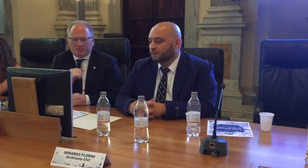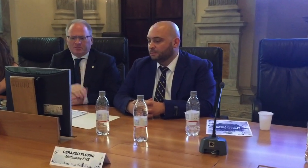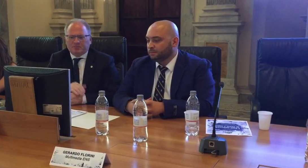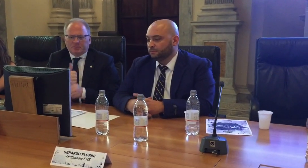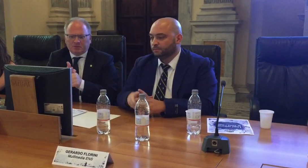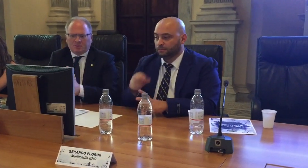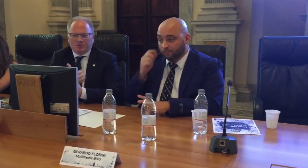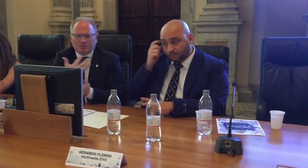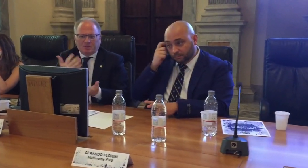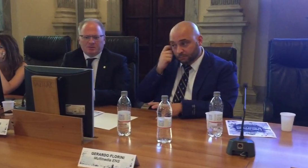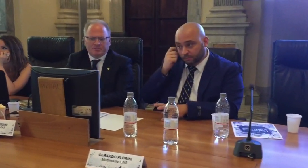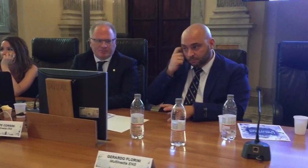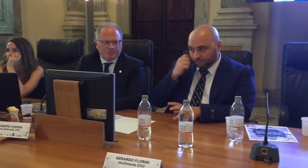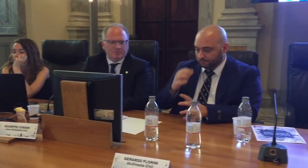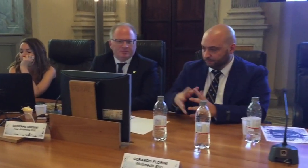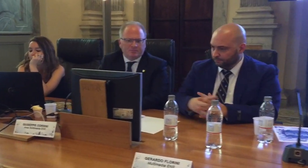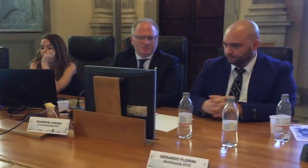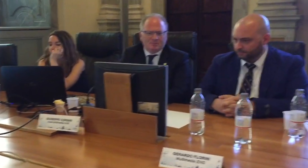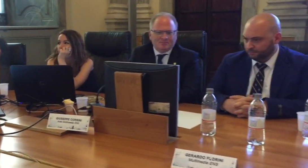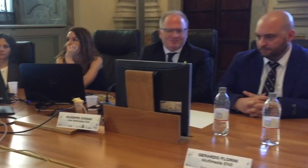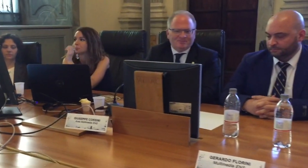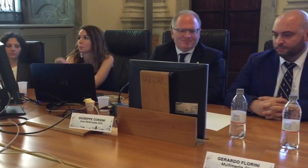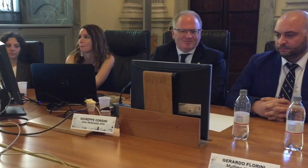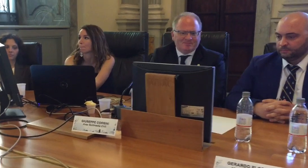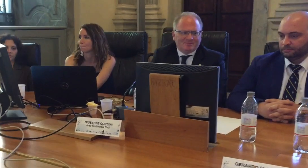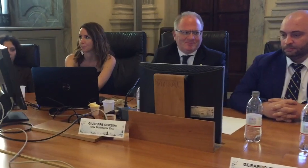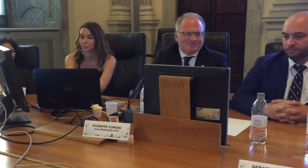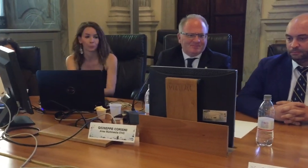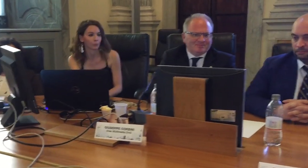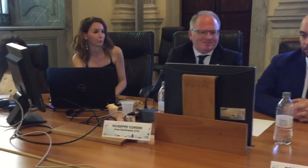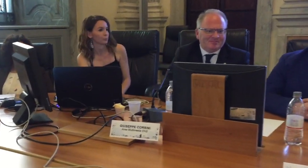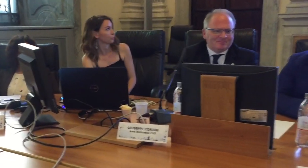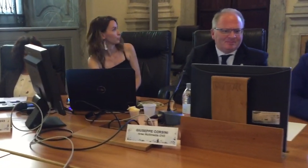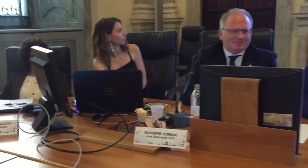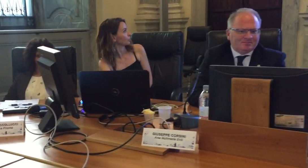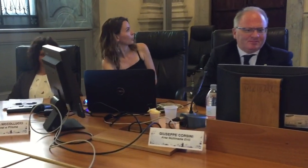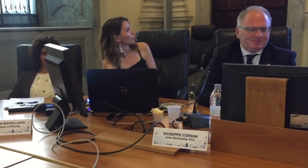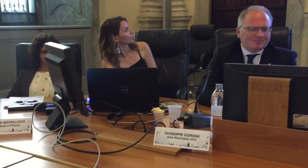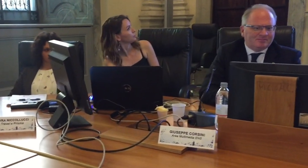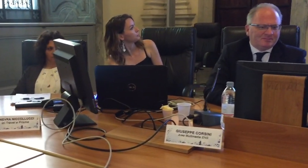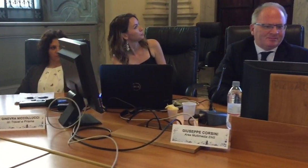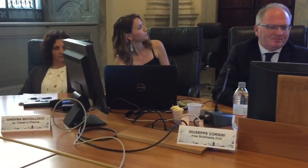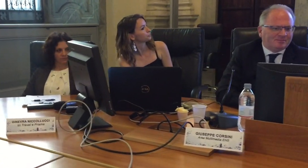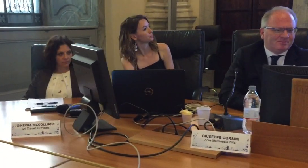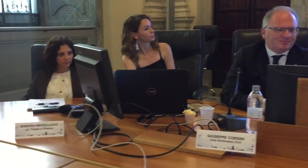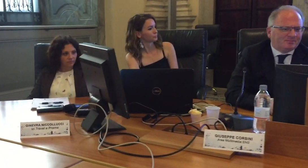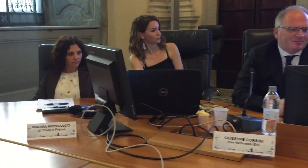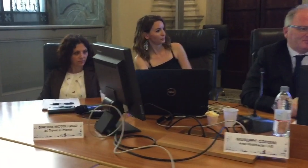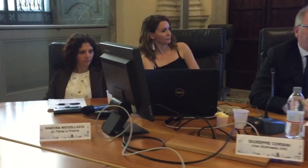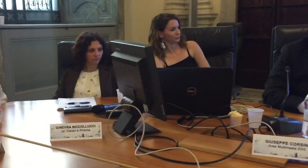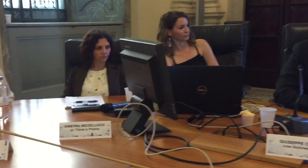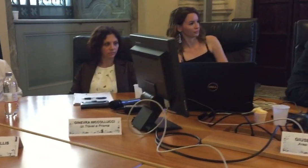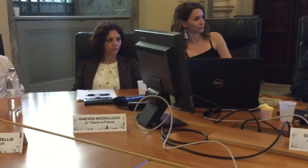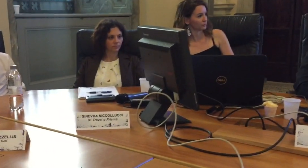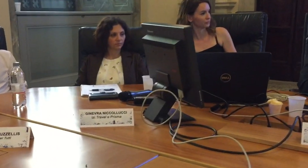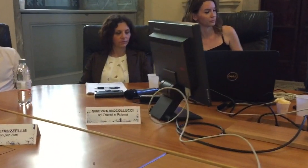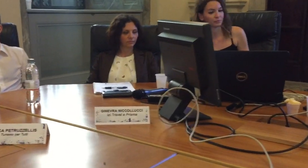Le prime tre domande alle quali ognuno di voi presenti alla tavola dovrà rispondere. La prima